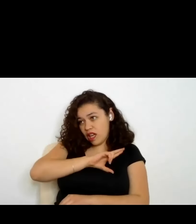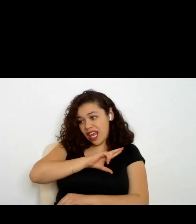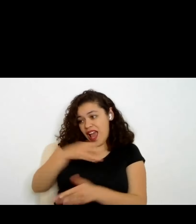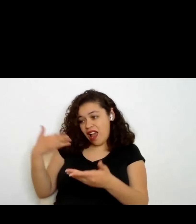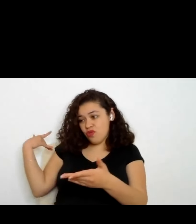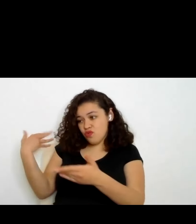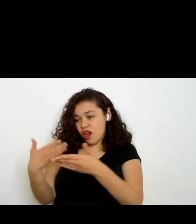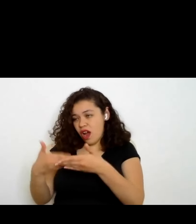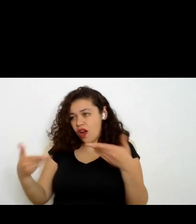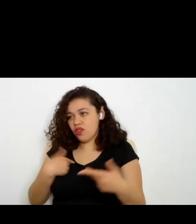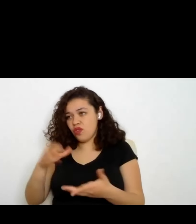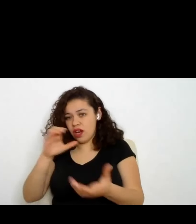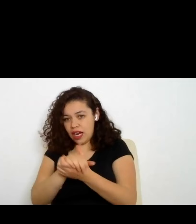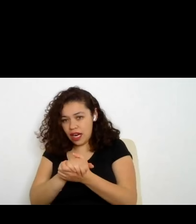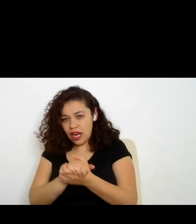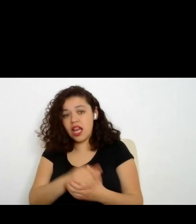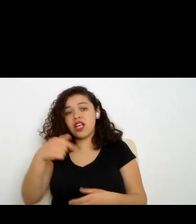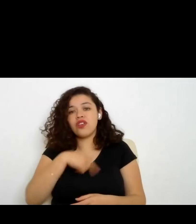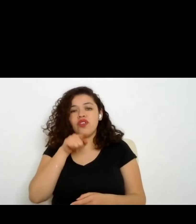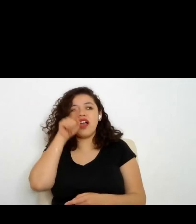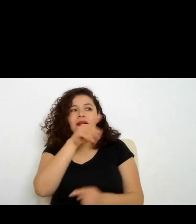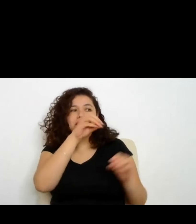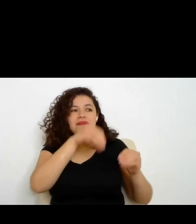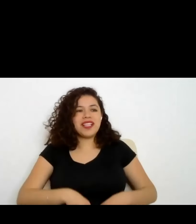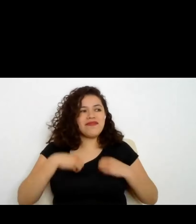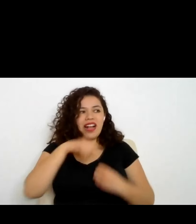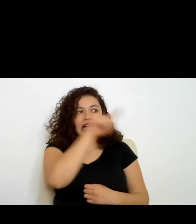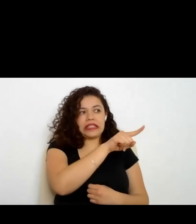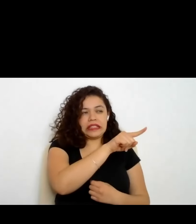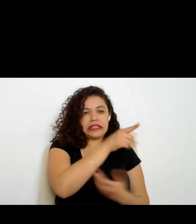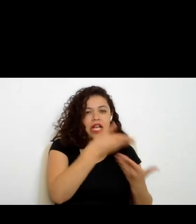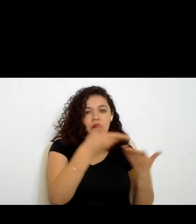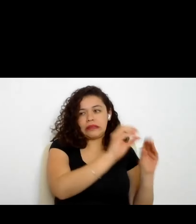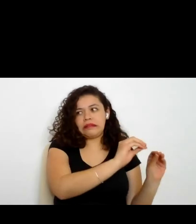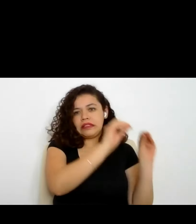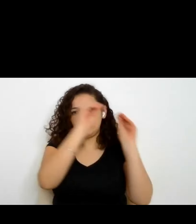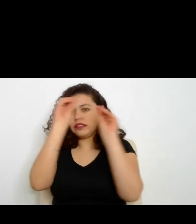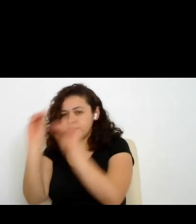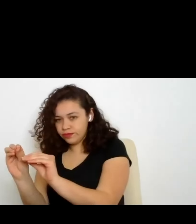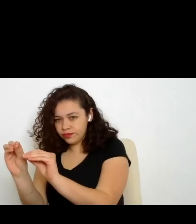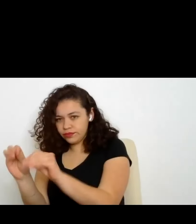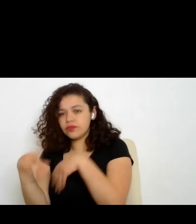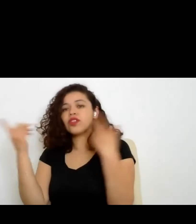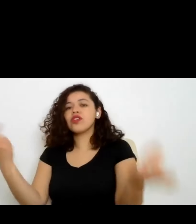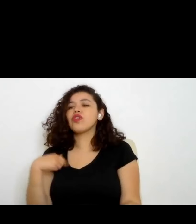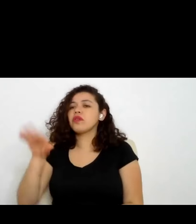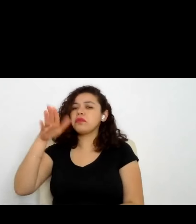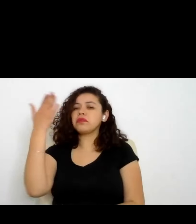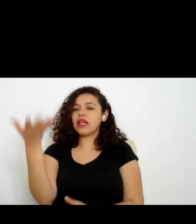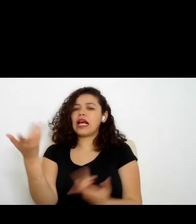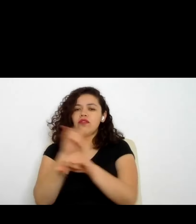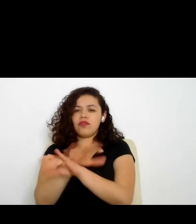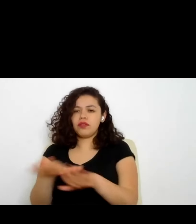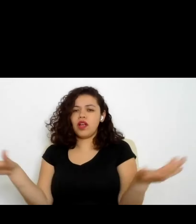casada. Y te había dicho que vivía en tal parte, pero ya no vivo ahí, ahora vivo acá. Entonces, solicito esa